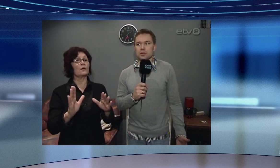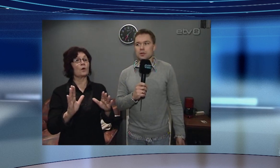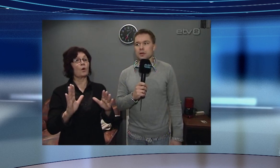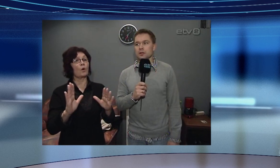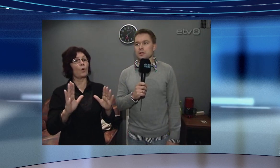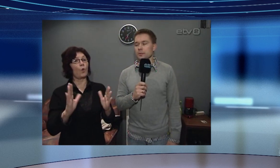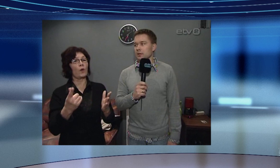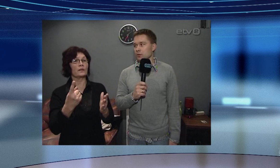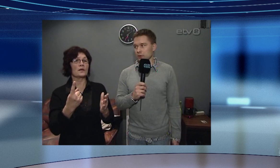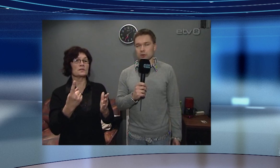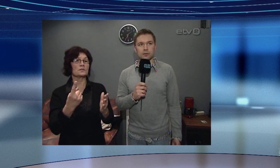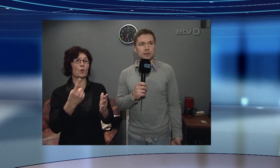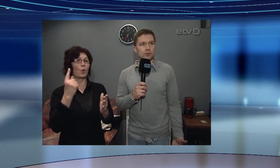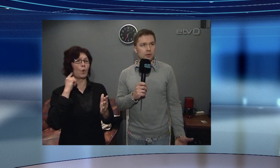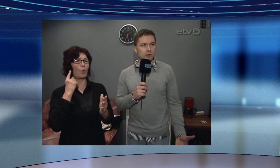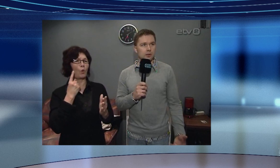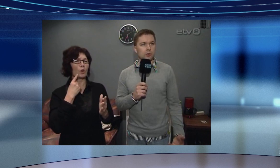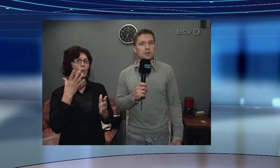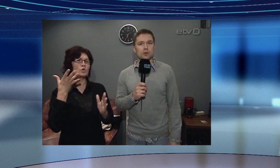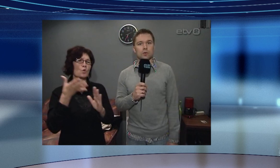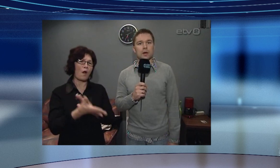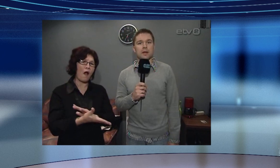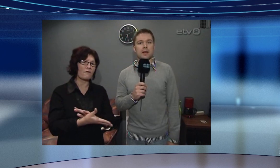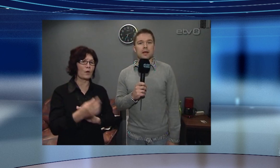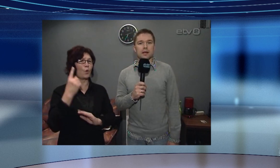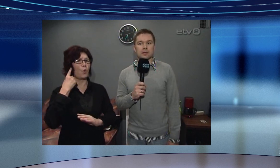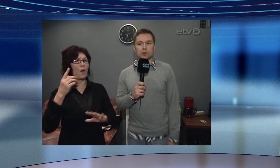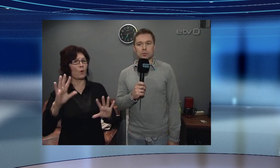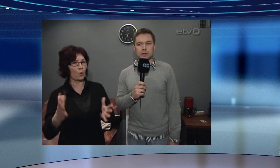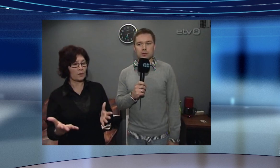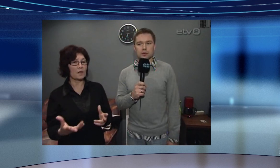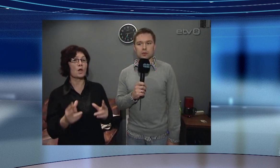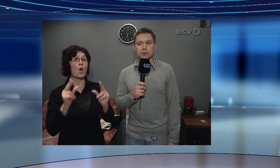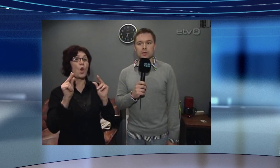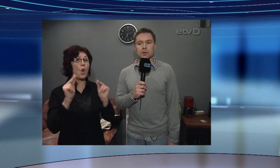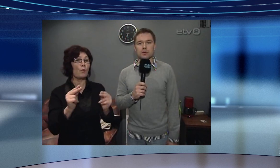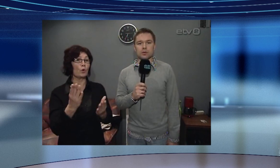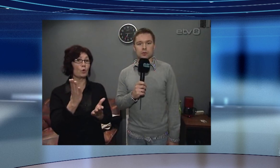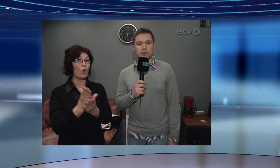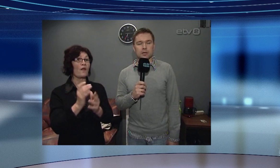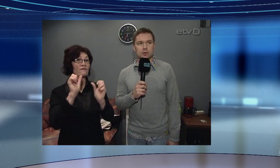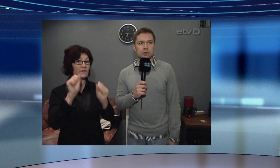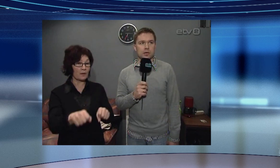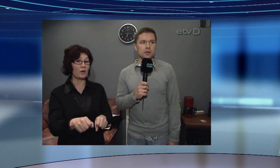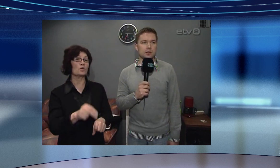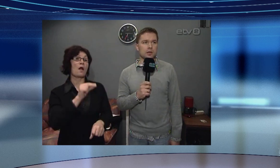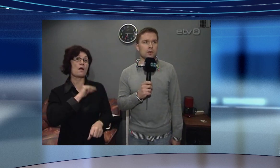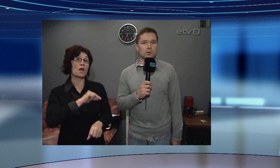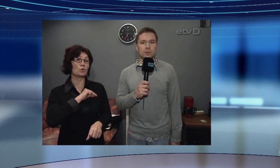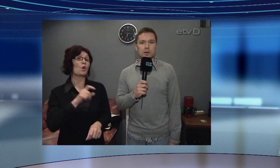öeldakse, kõrgel tasemel ta kurt on või kui, kuidas ta kuuleb. Et loomulikult, kui võimalus on kurdil kasutada seda kuulda